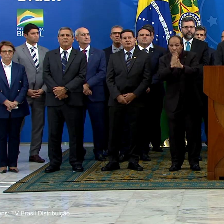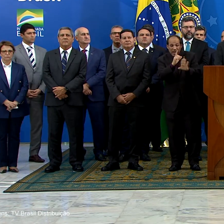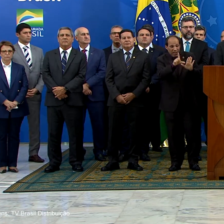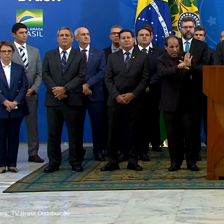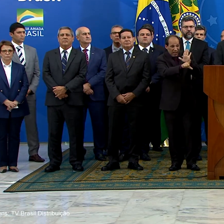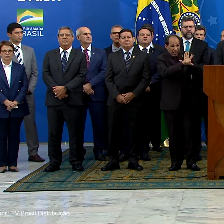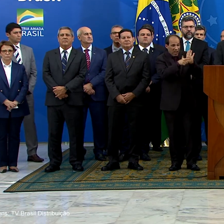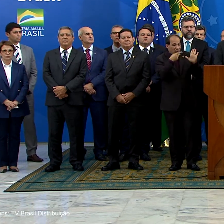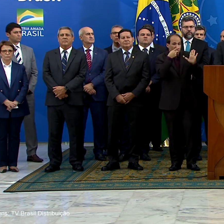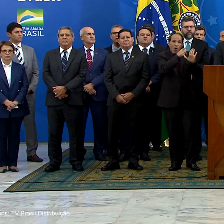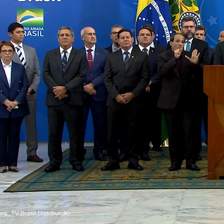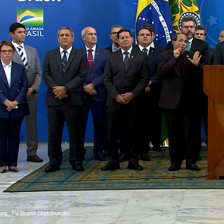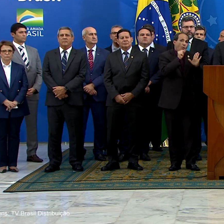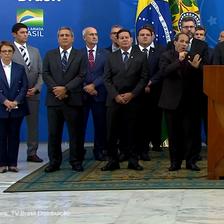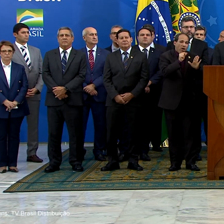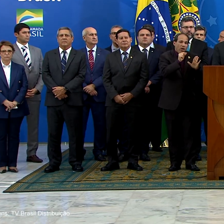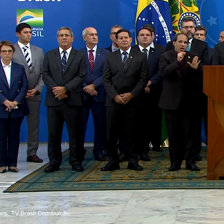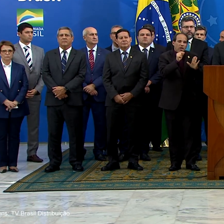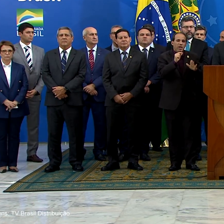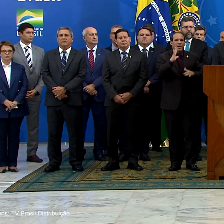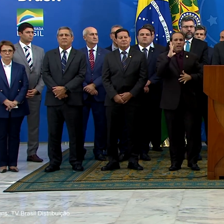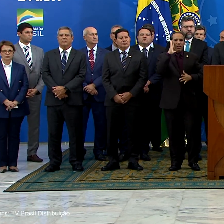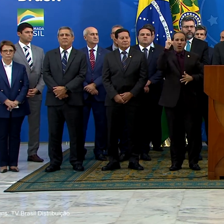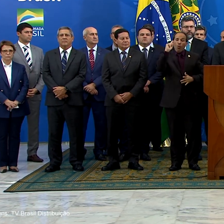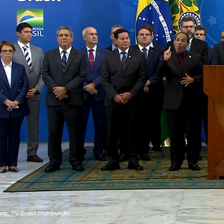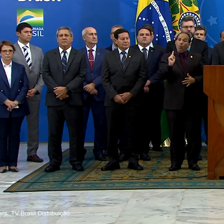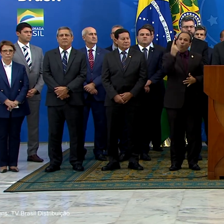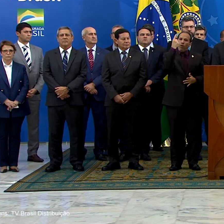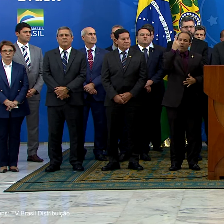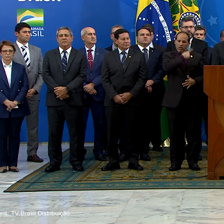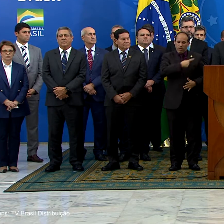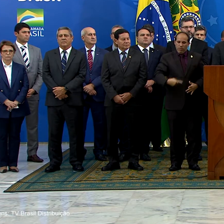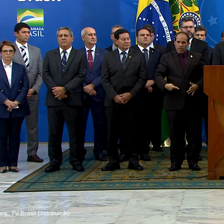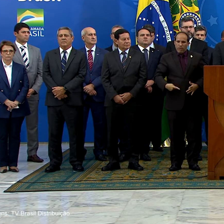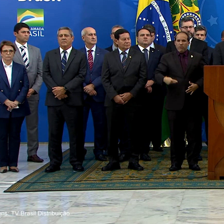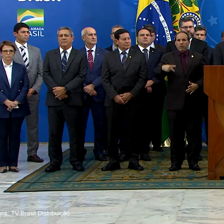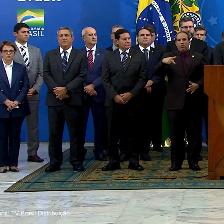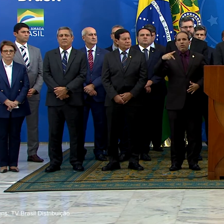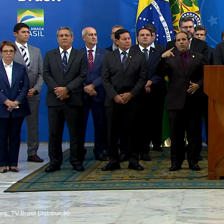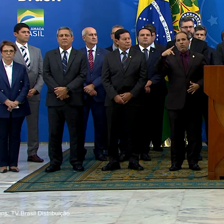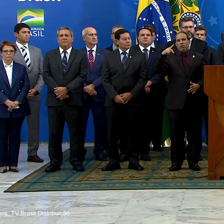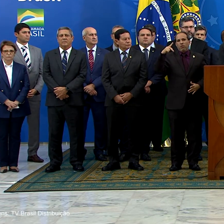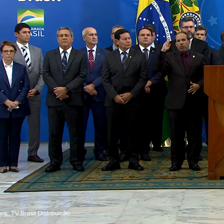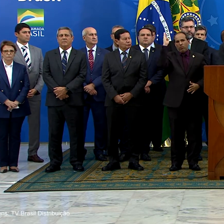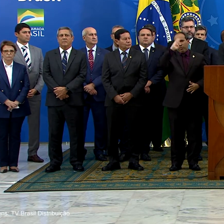uma prerrogativa exclusiva do presidente da república